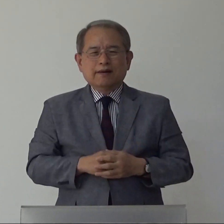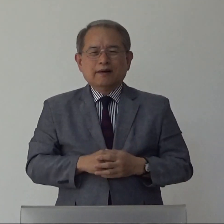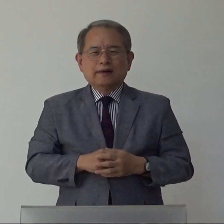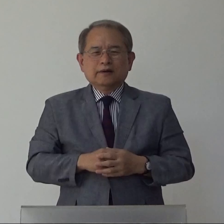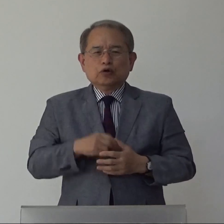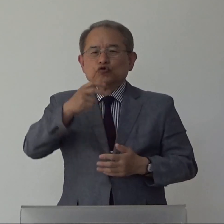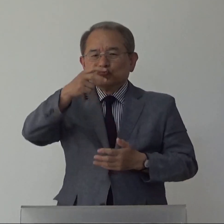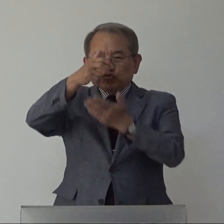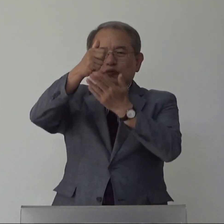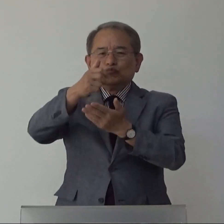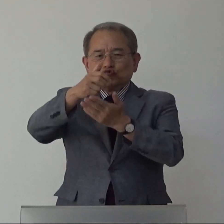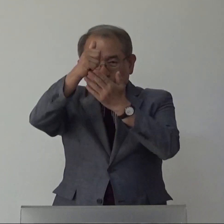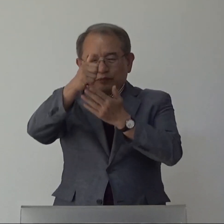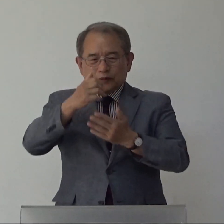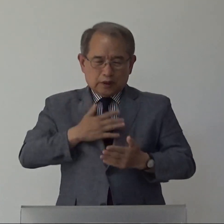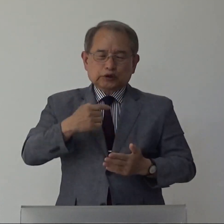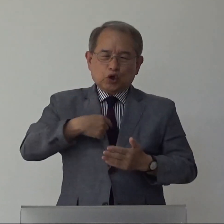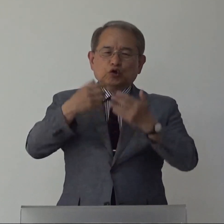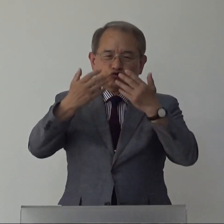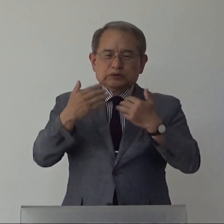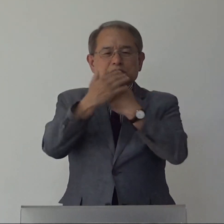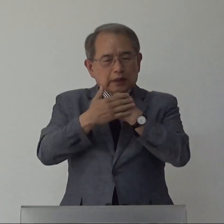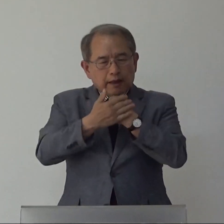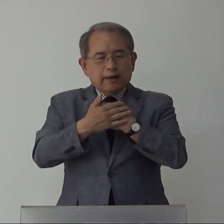결혼 생활에 대해서 실망하지 마시고